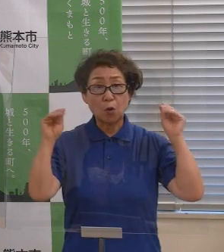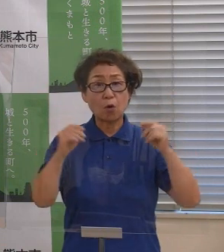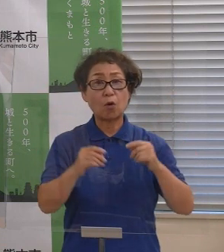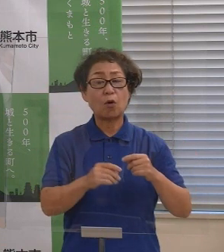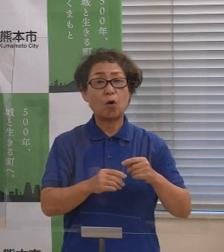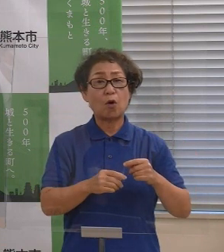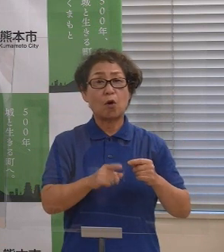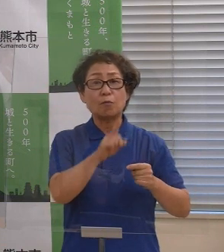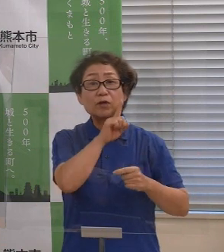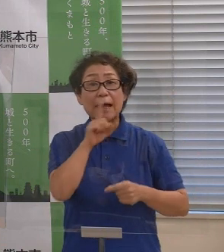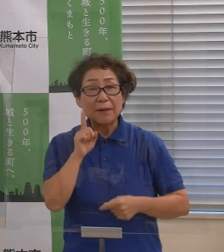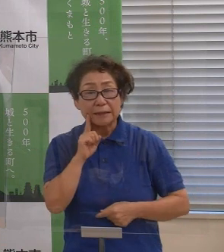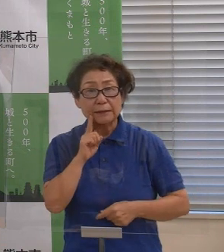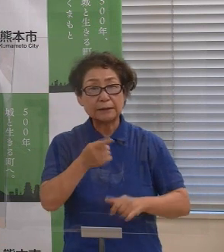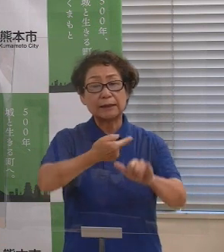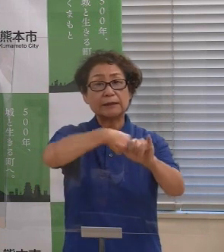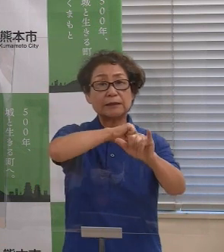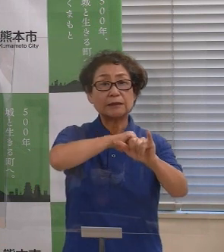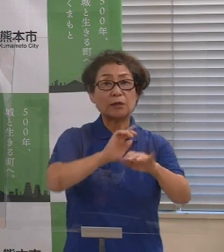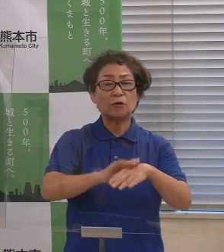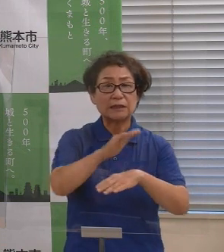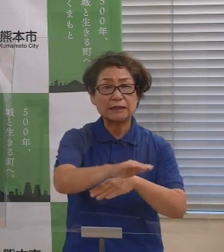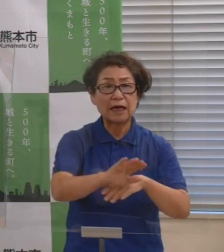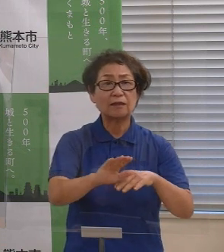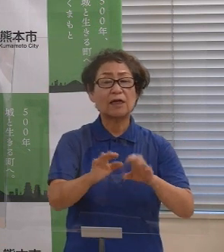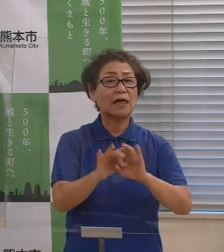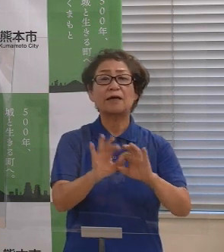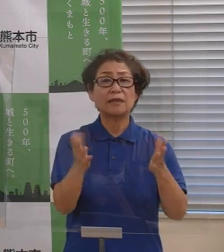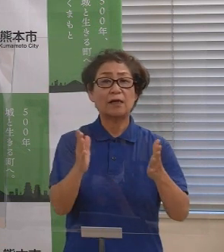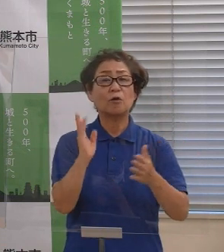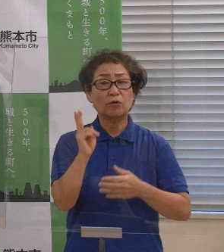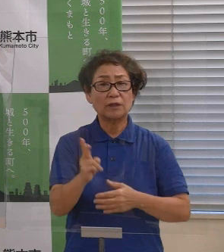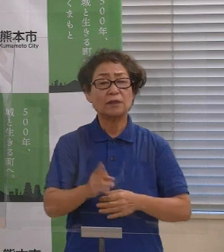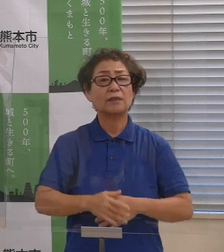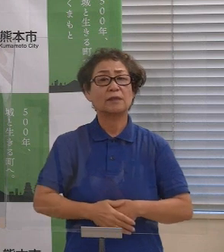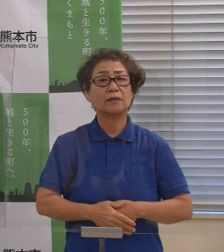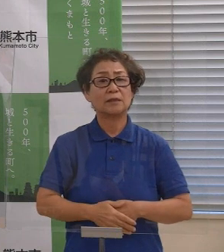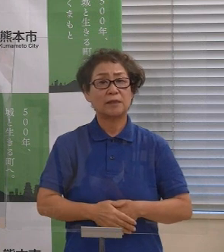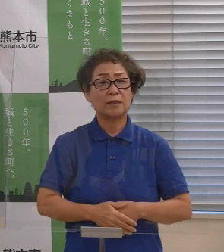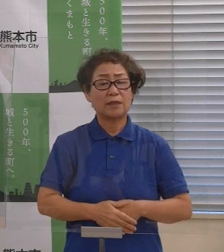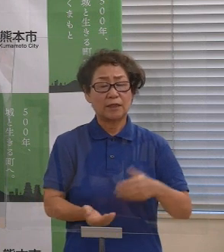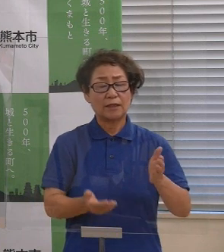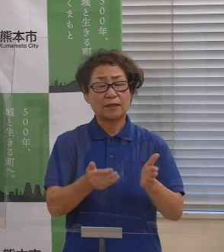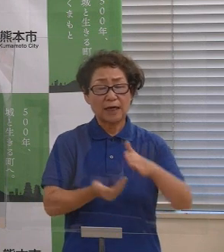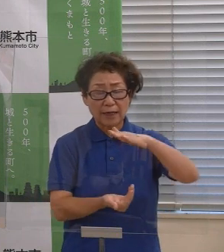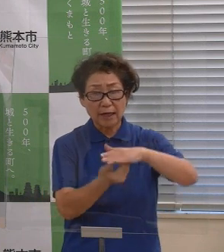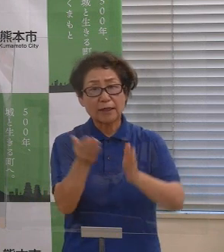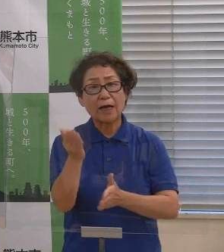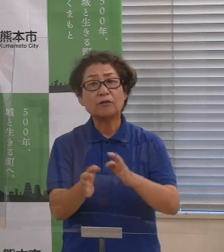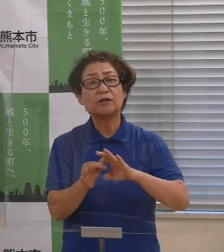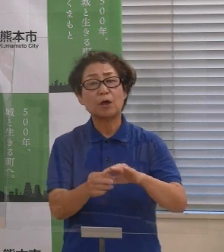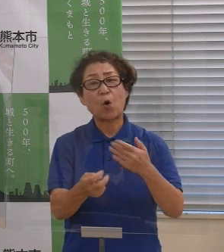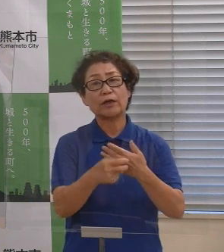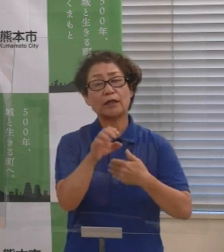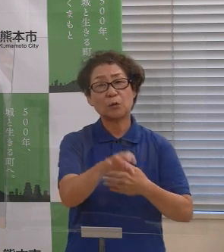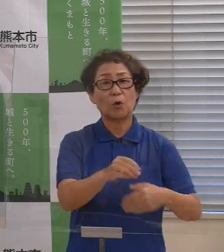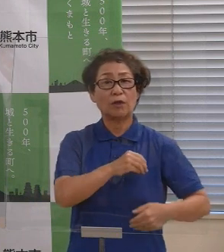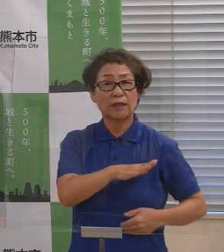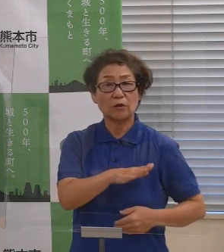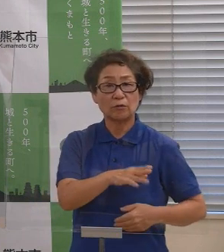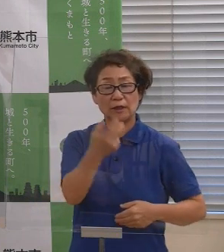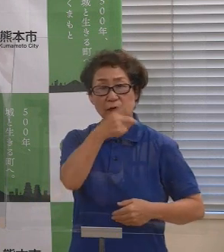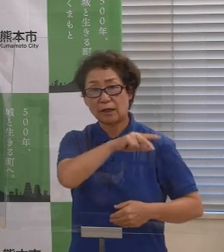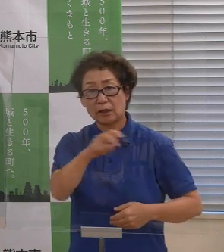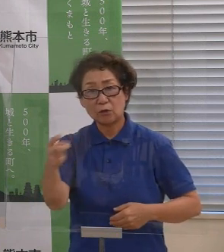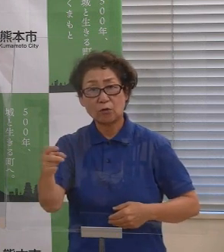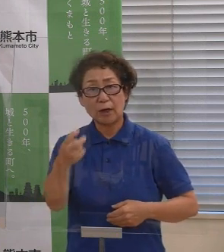ライバシー、それから人権の侵害につながらないように最大限配慮しながら、保健所でもこれからまた積極的な疫学調